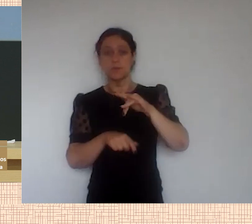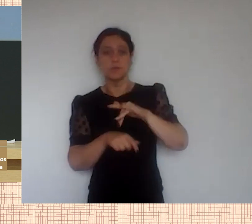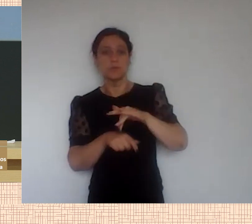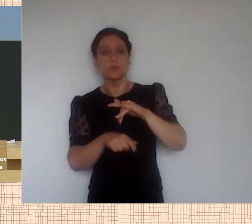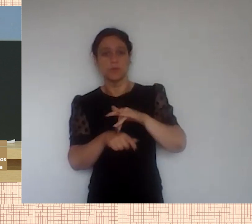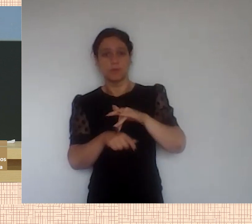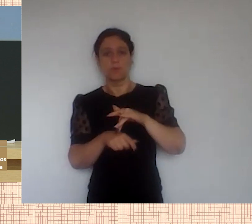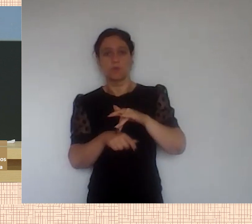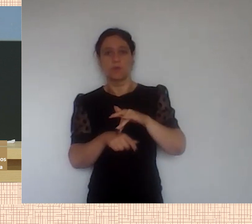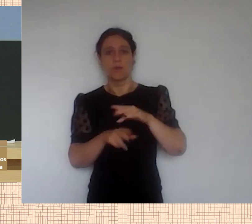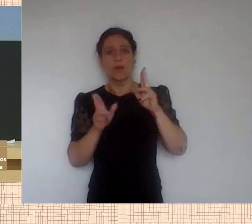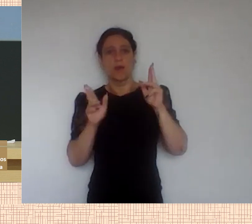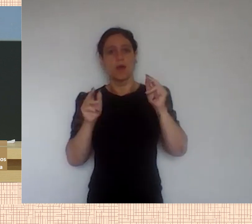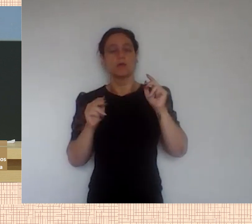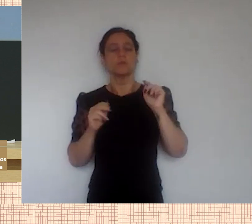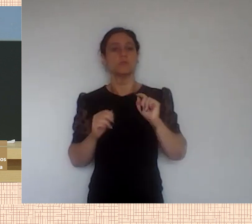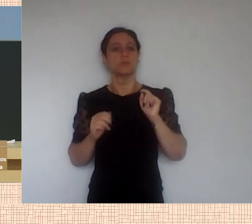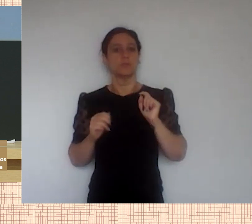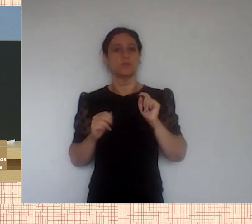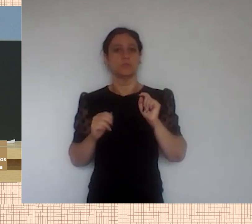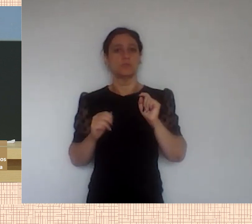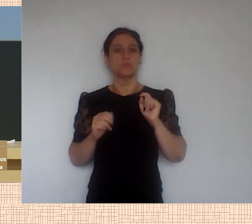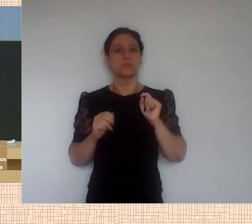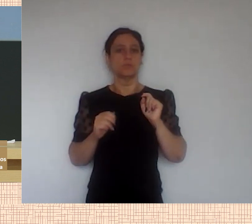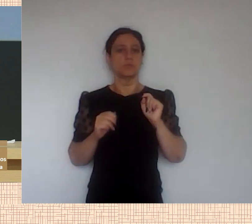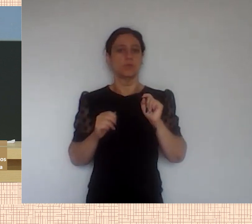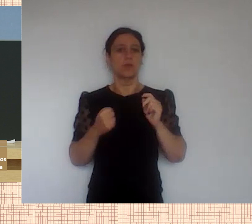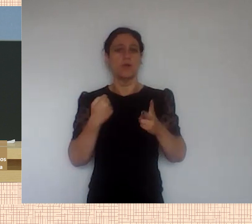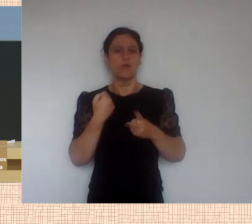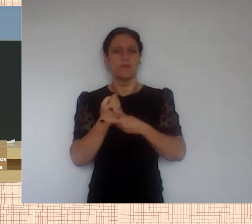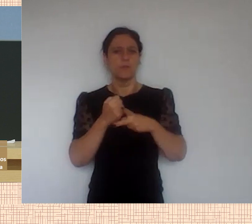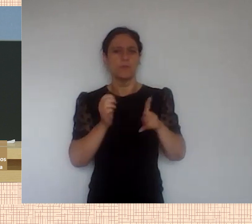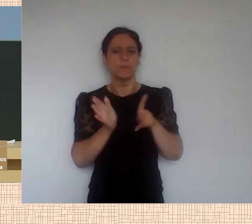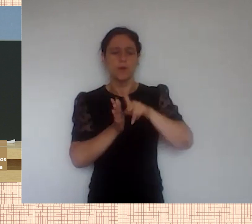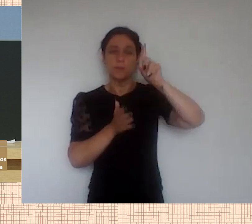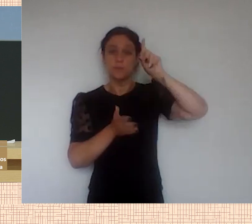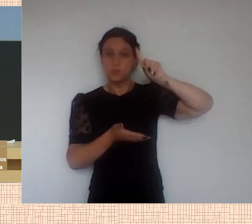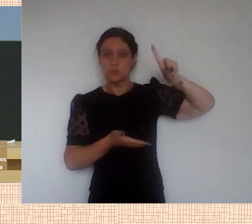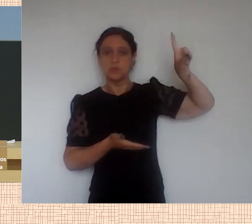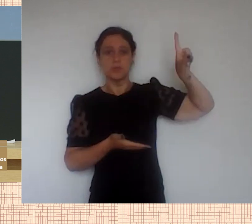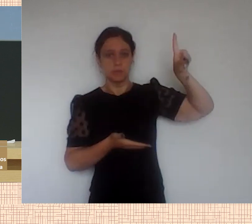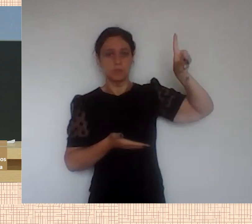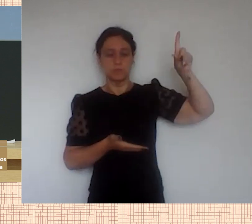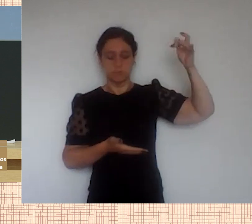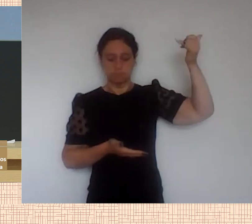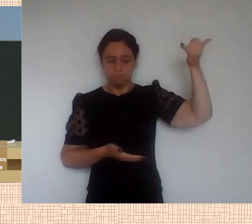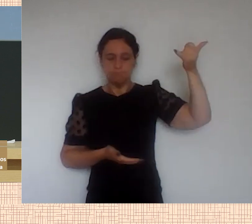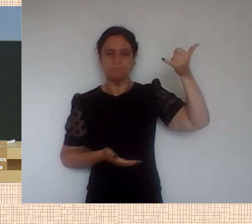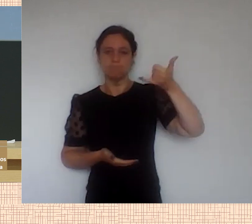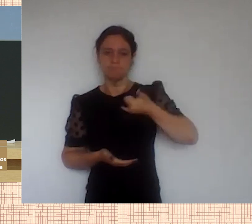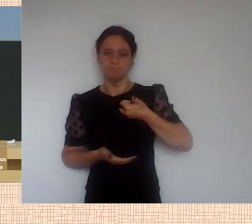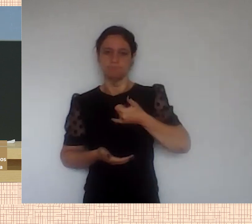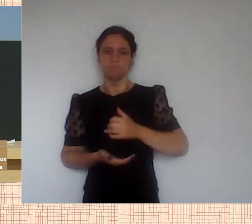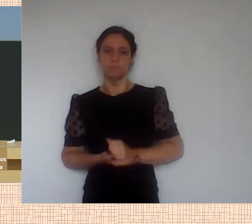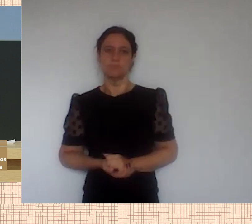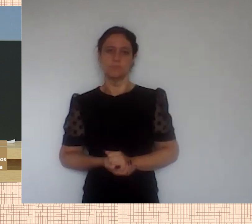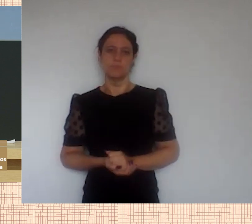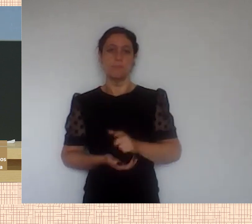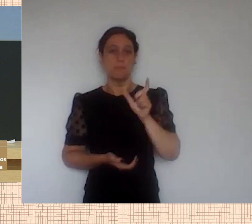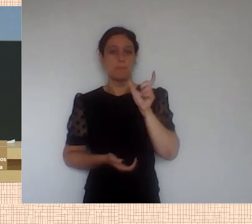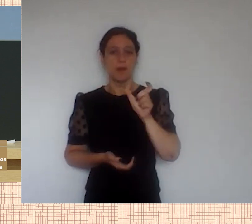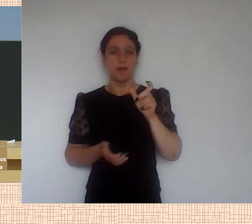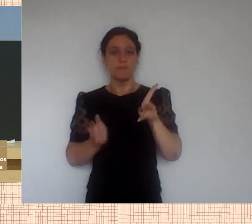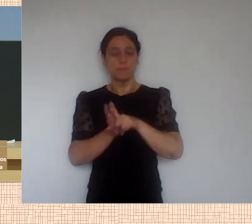vida. A palavra é tão importante, irmãos, que Cristo é a palavra. Cristo é a